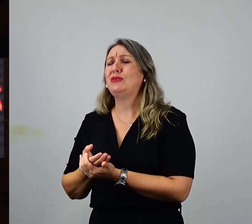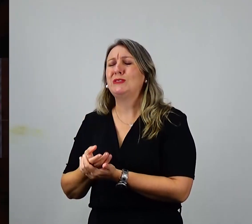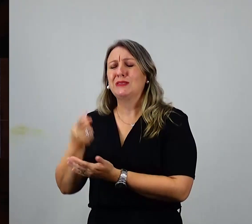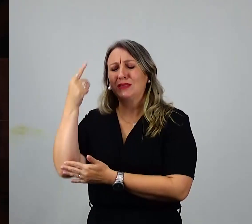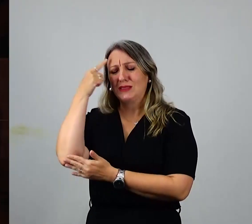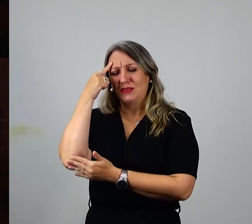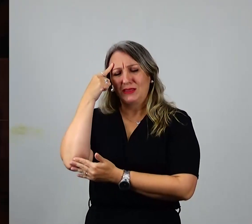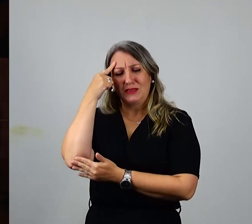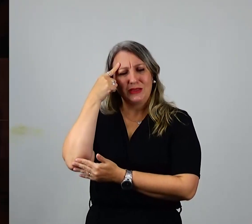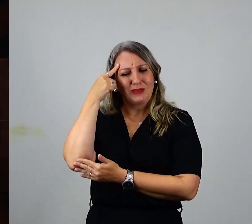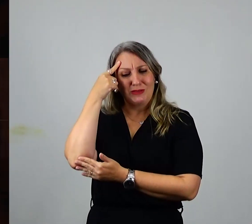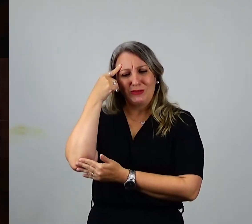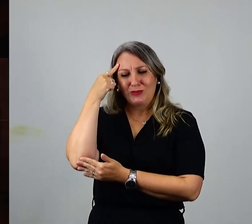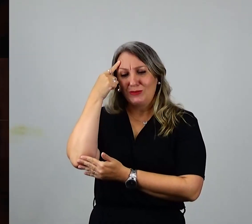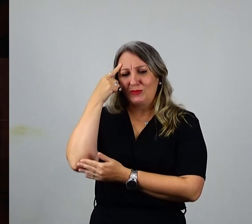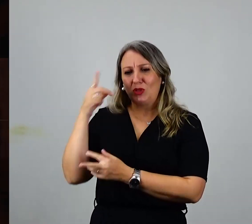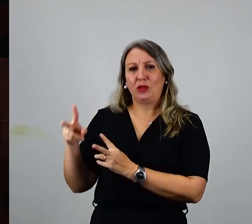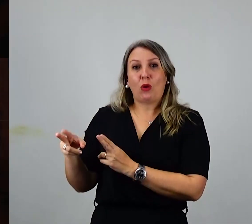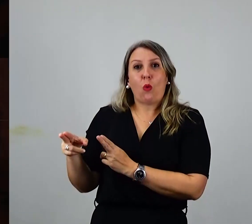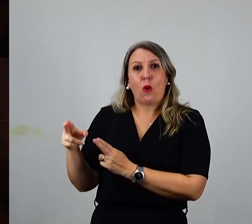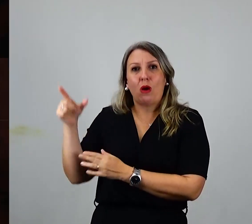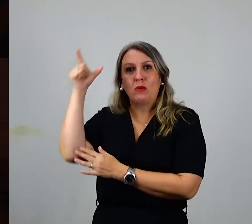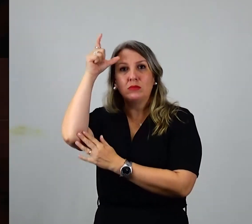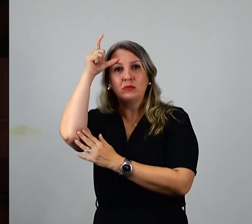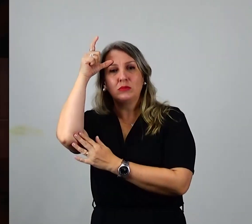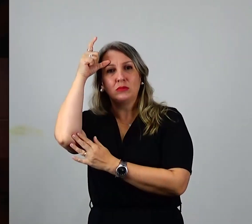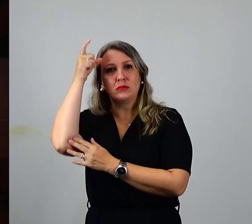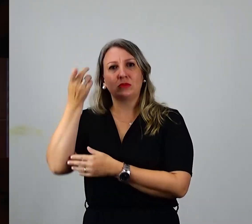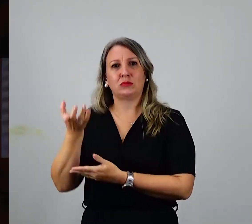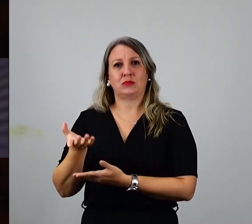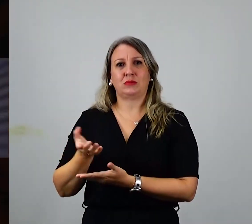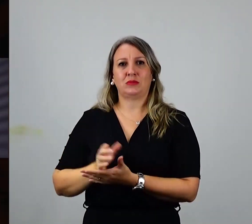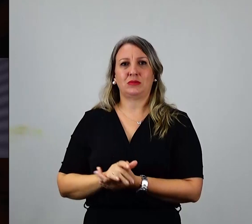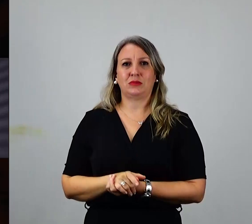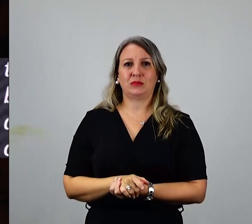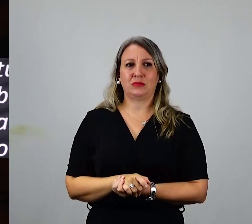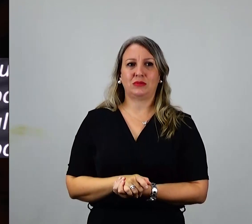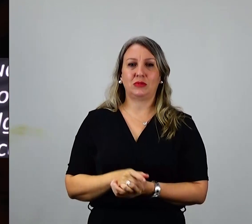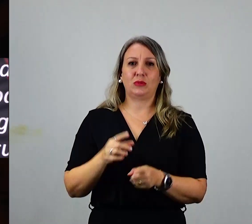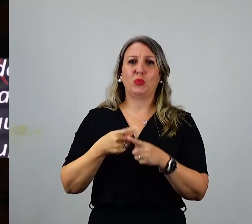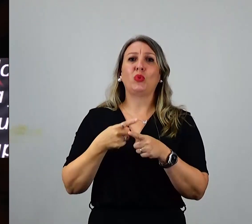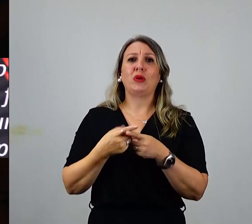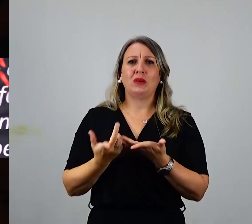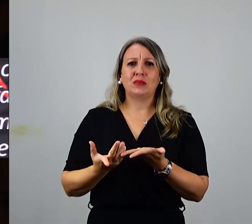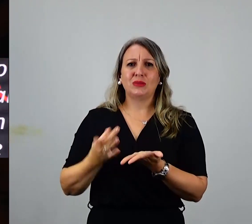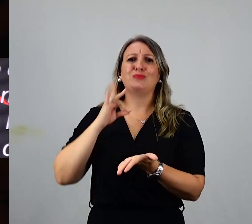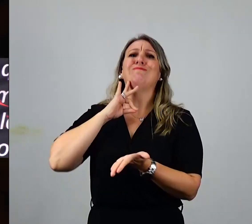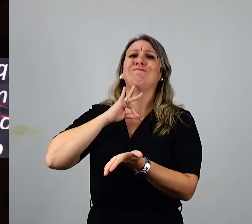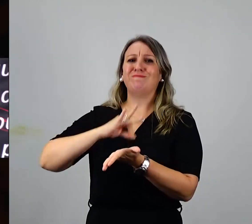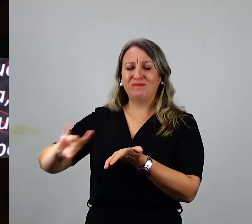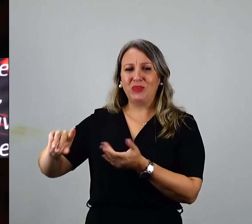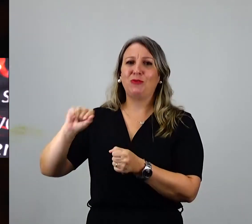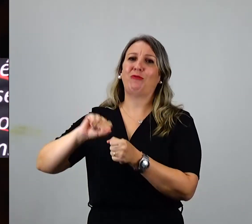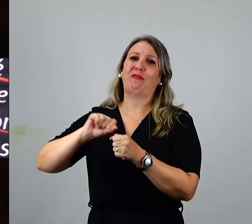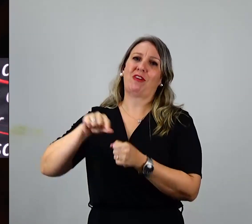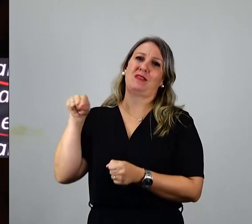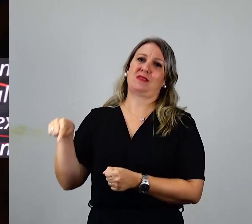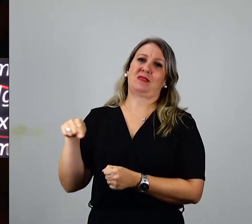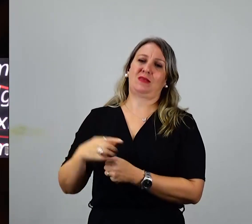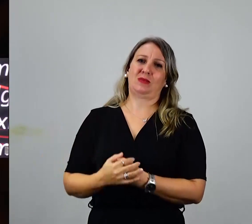dele. Você lembra o que aconteceu lá em Gênesis capítulo 3, quando ele começou a conversar com